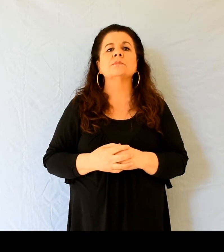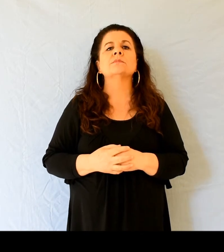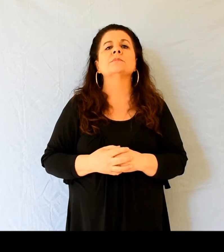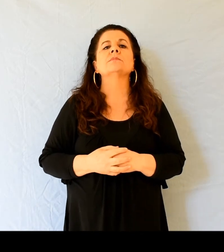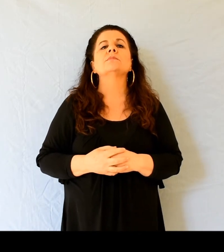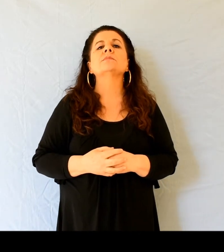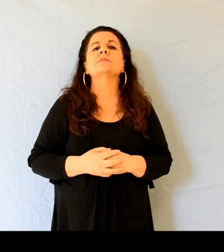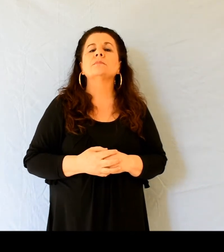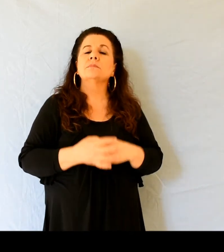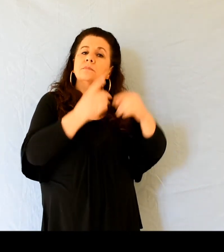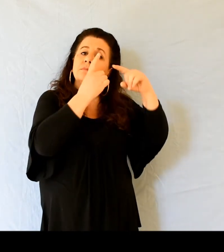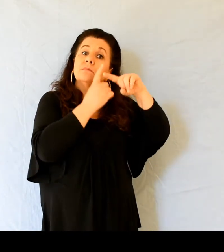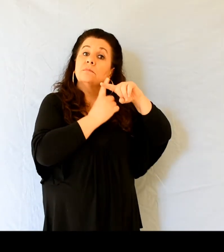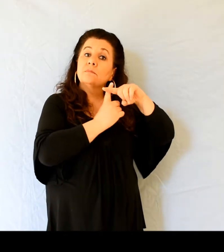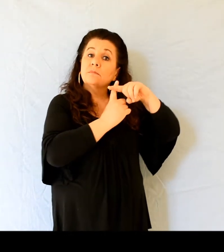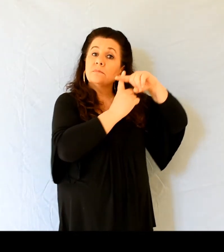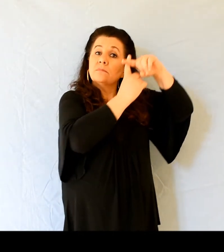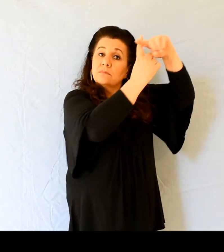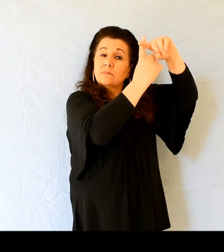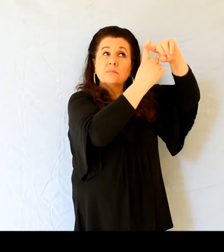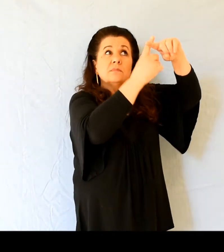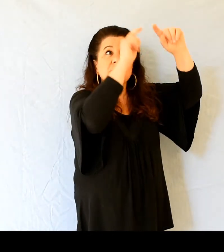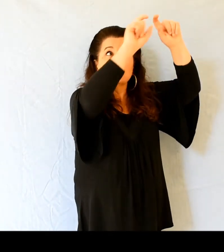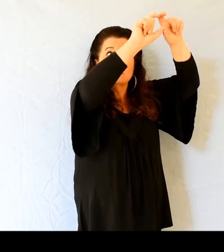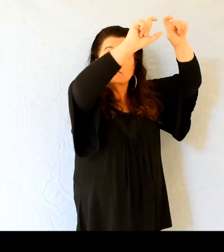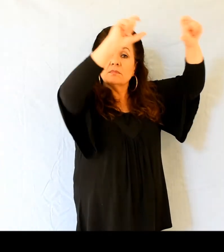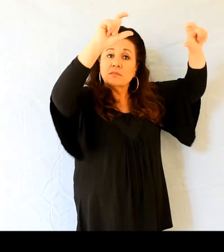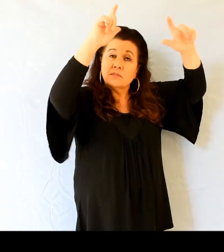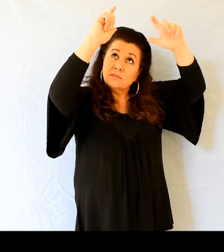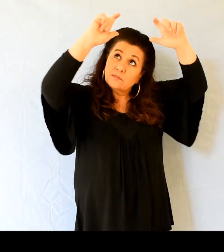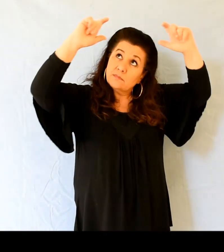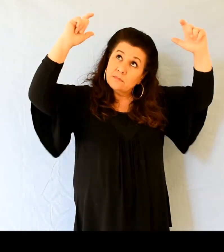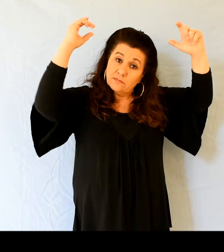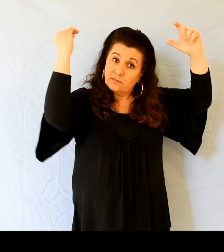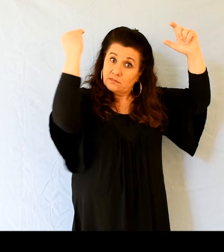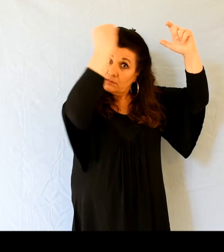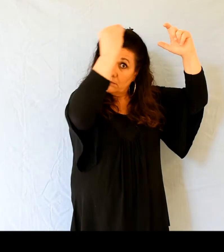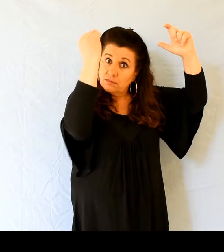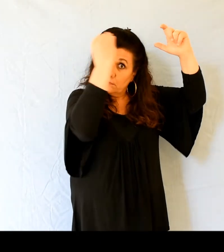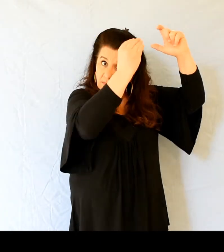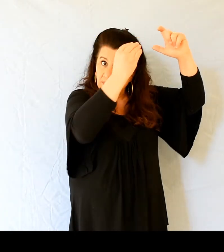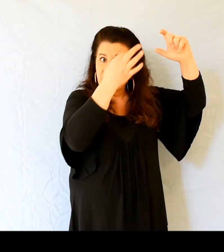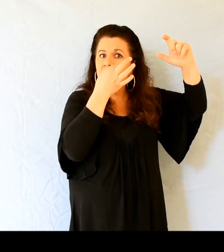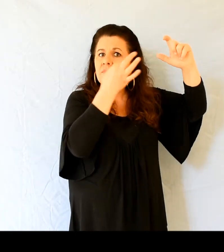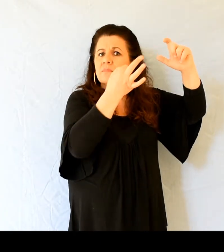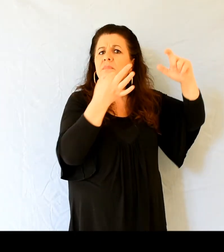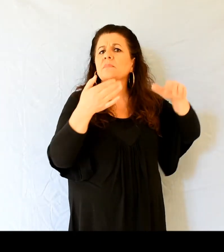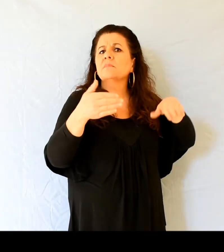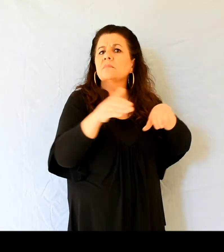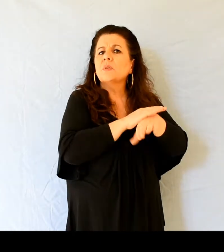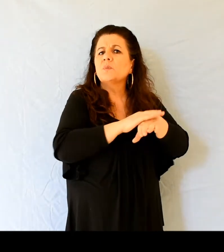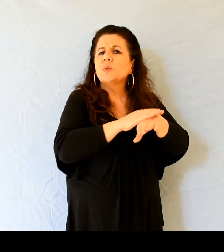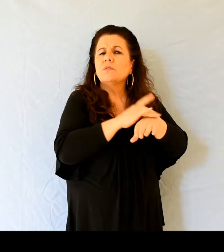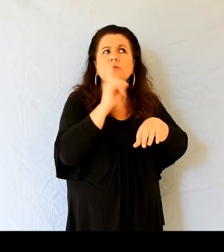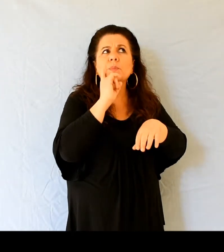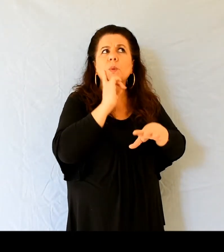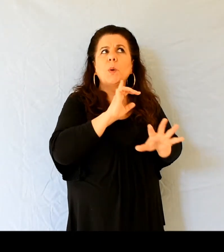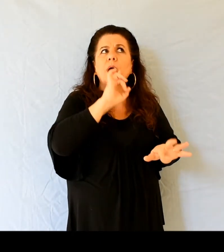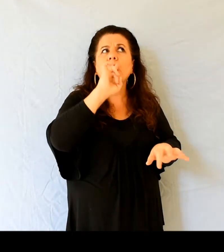L'inscription indiquait le motif de sa condamnation, portait ces mots « Roi des Juifs ».